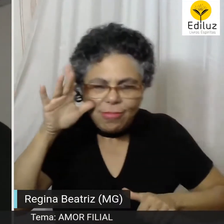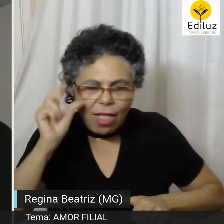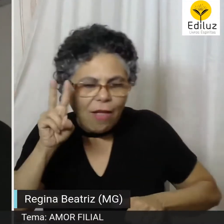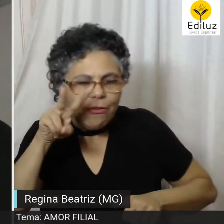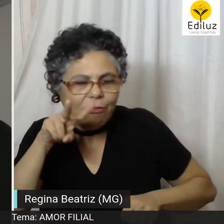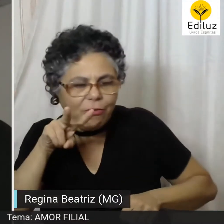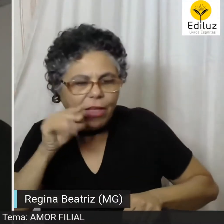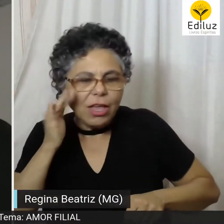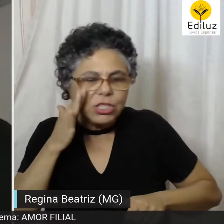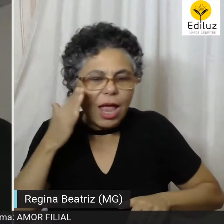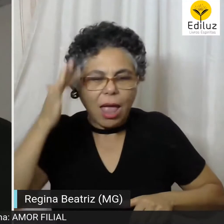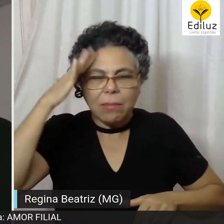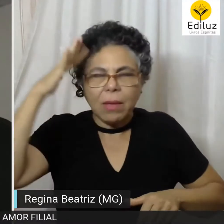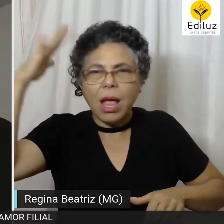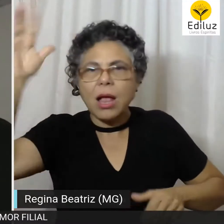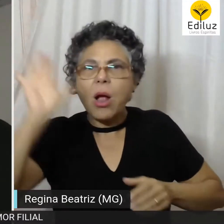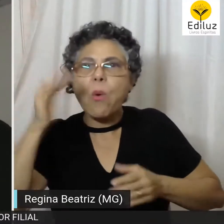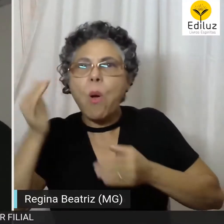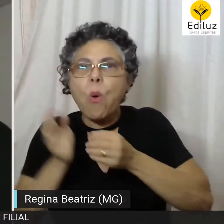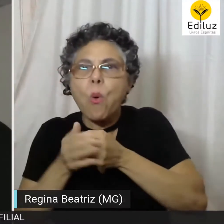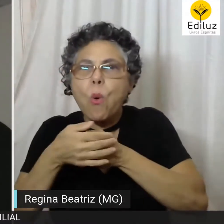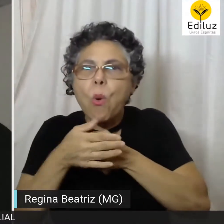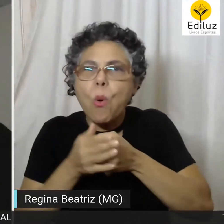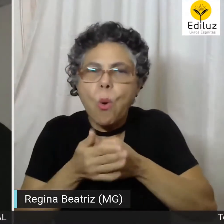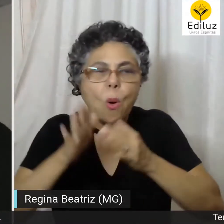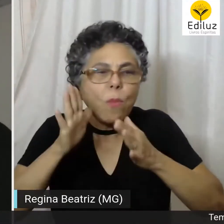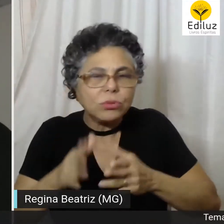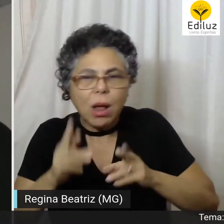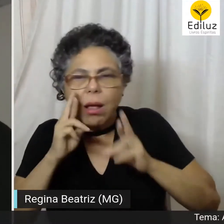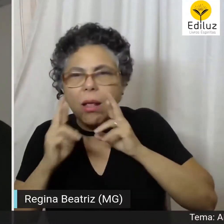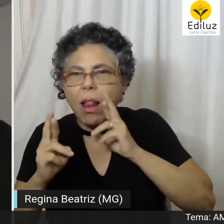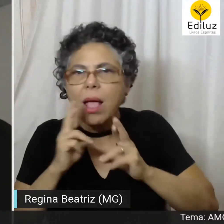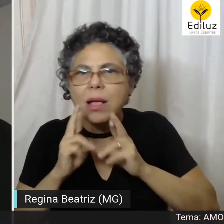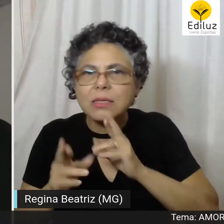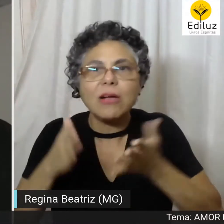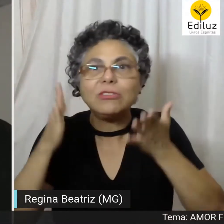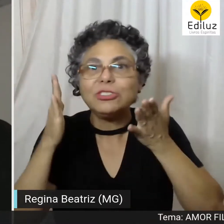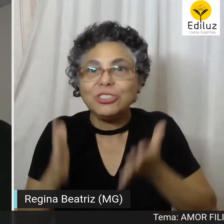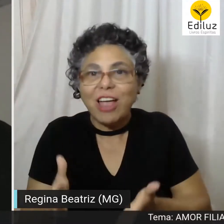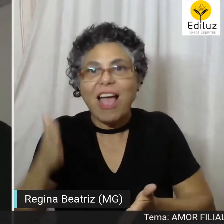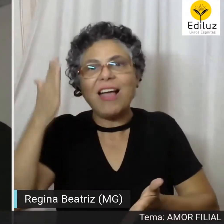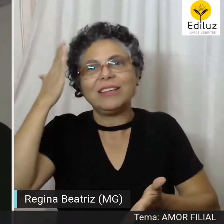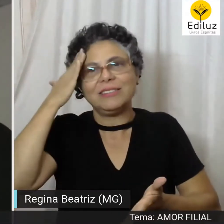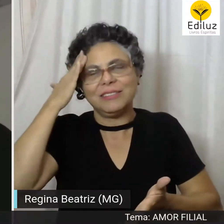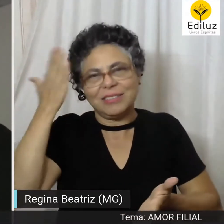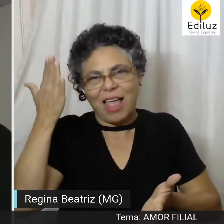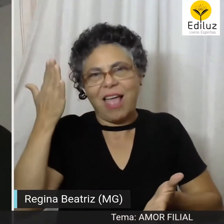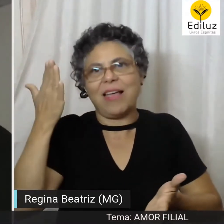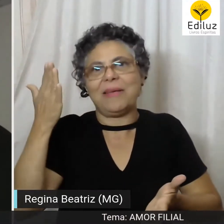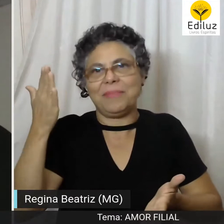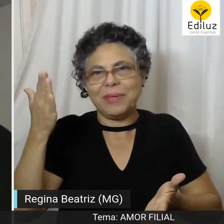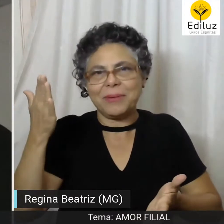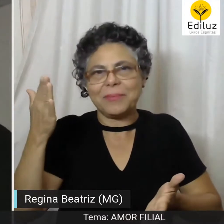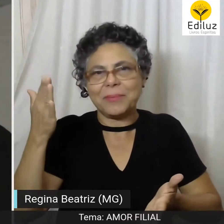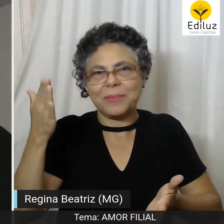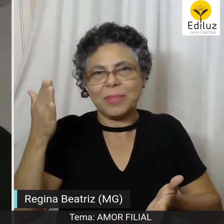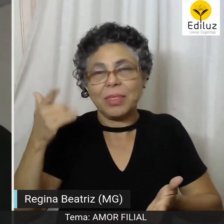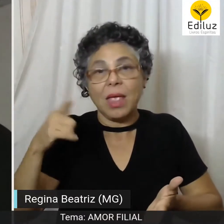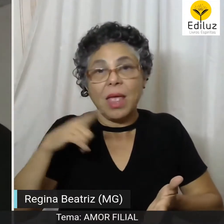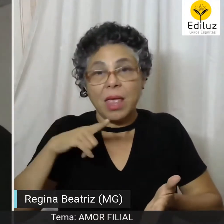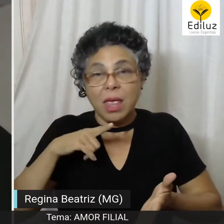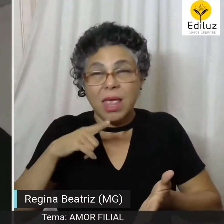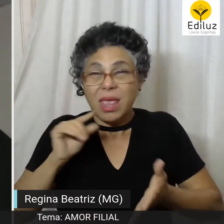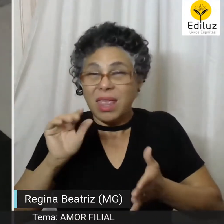corpo, estabeleça aquela relação, que aquele organismo passe a ter um espírito